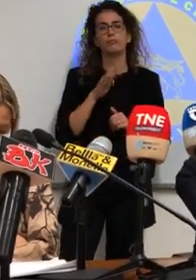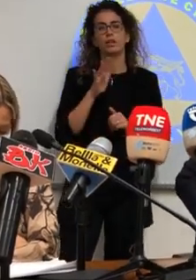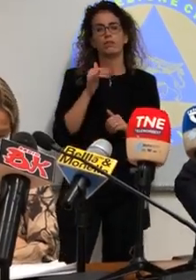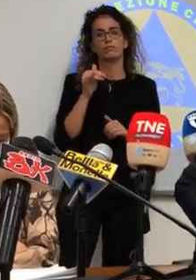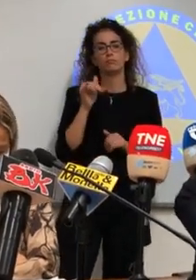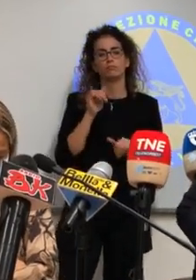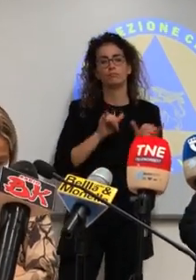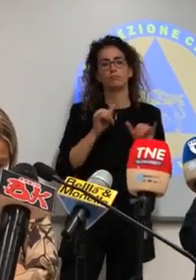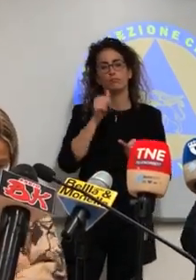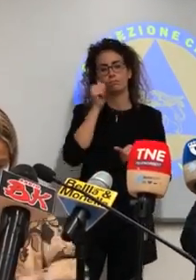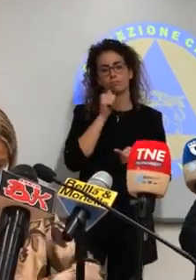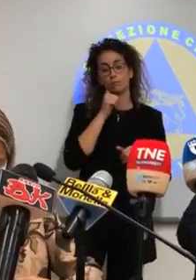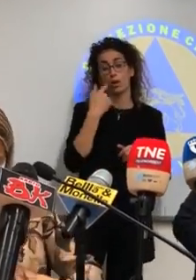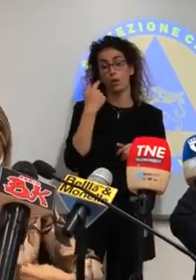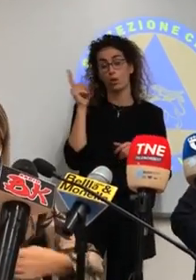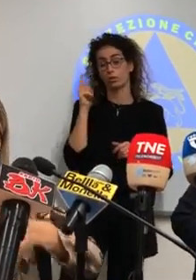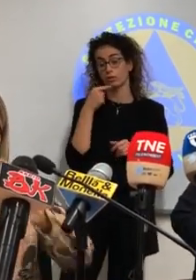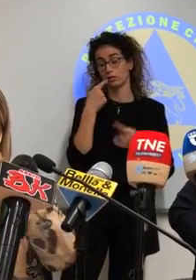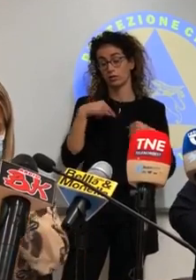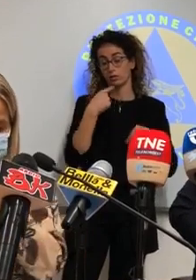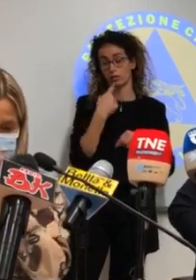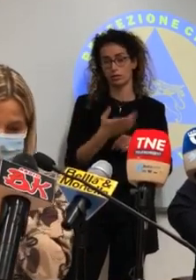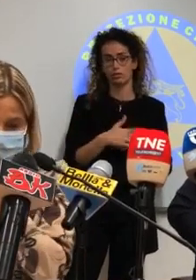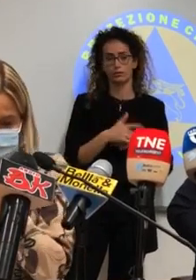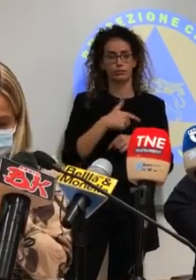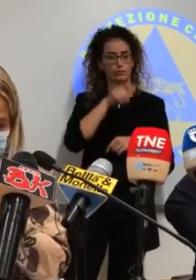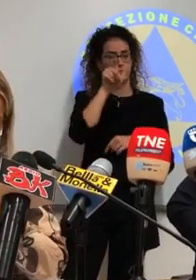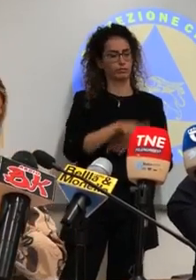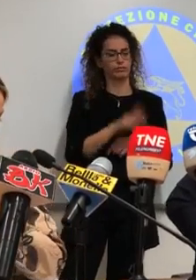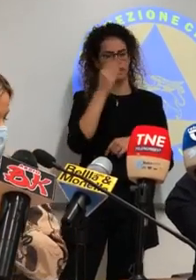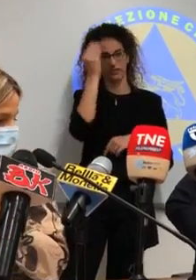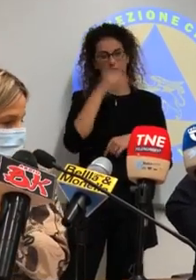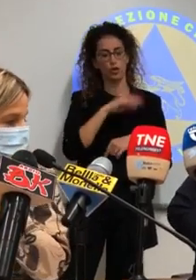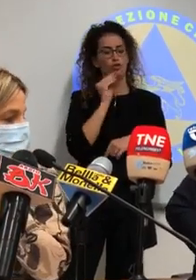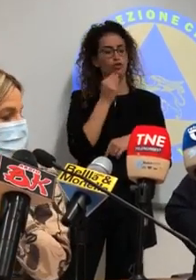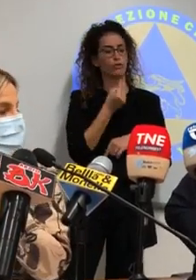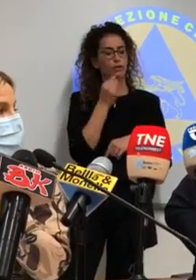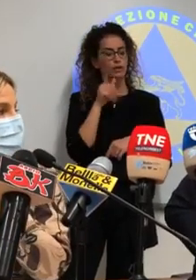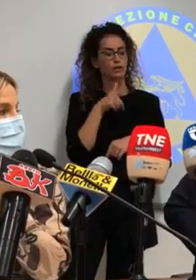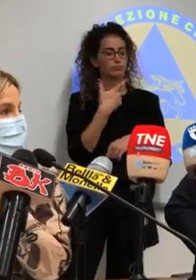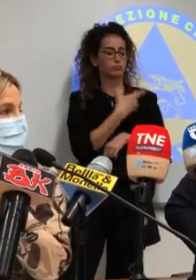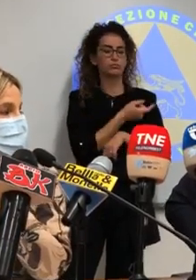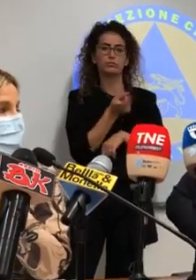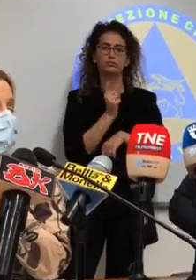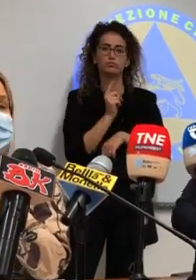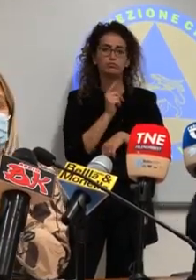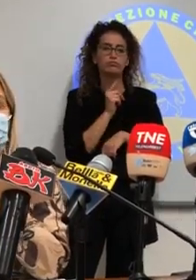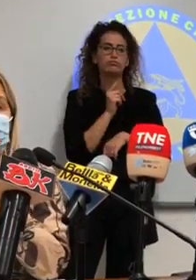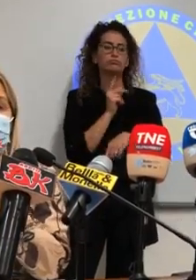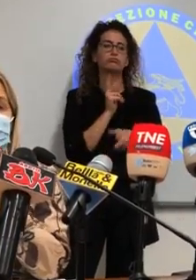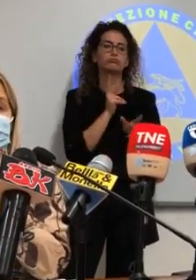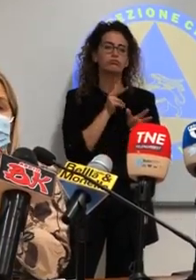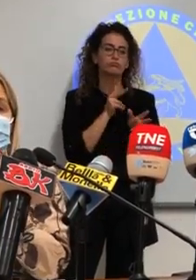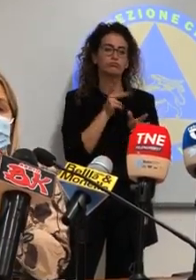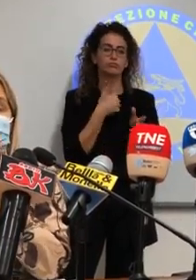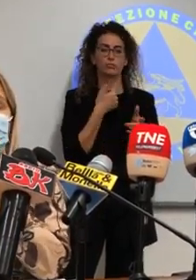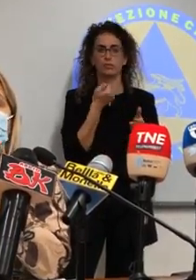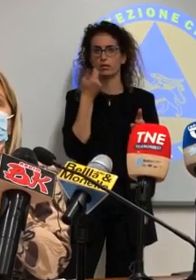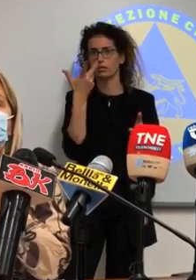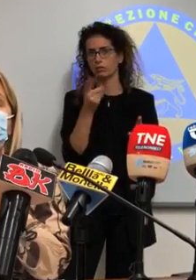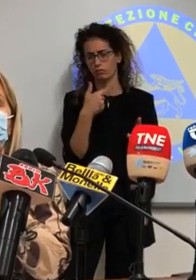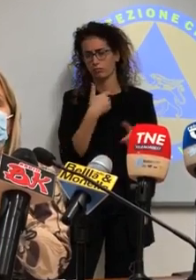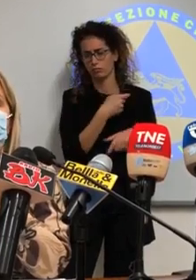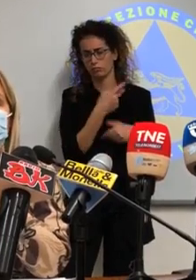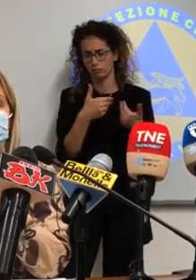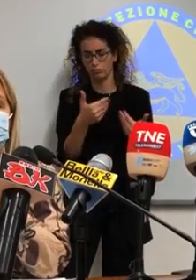news, lo dicevo anche lunedì al convegno, se parlo con un giovane che non si è vaccinato, non sono tanti che si stanno